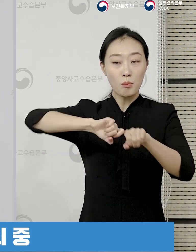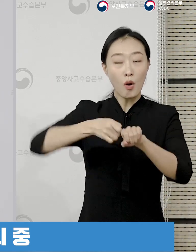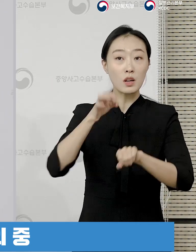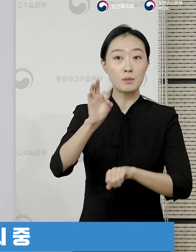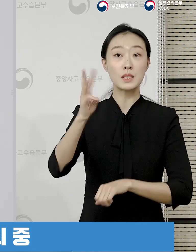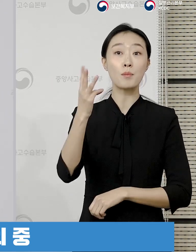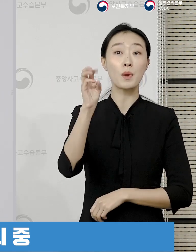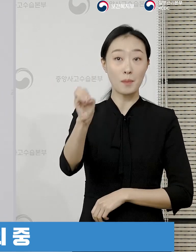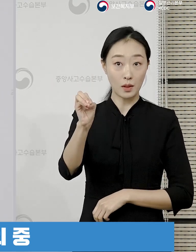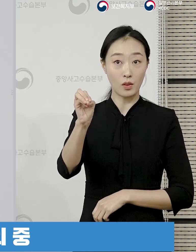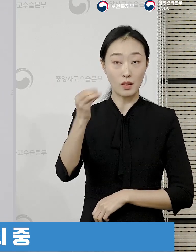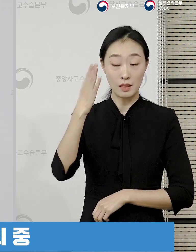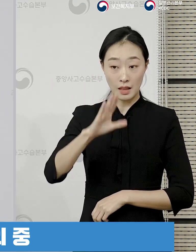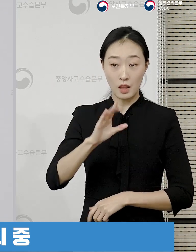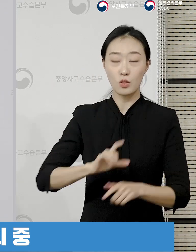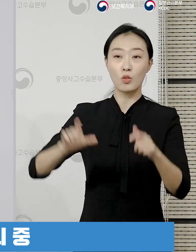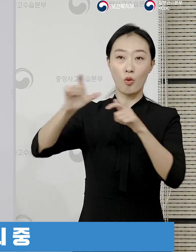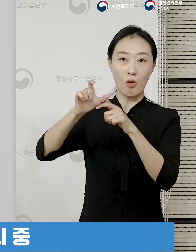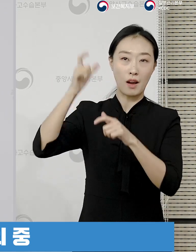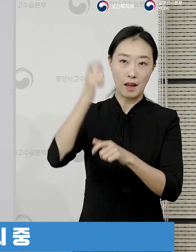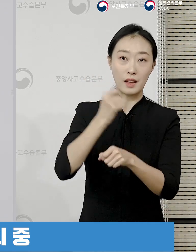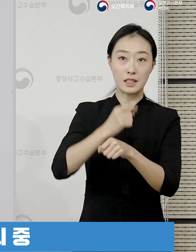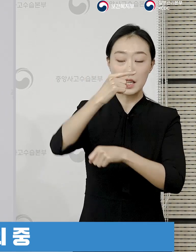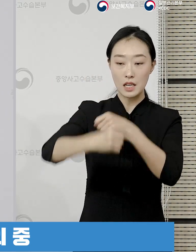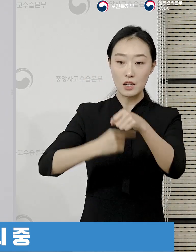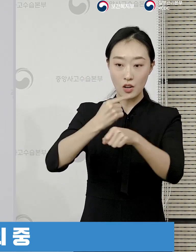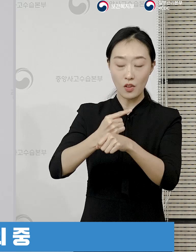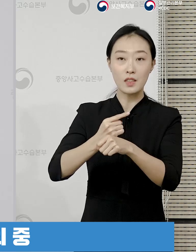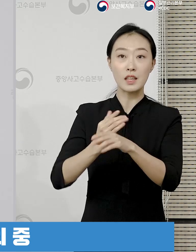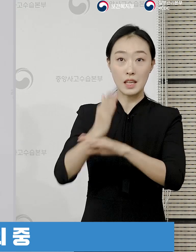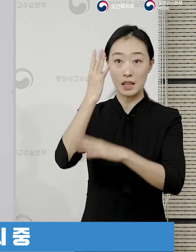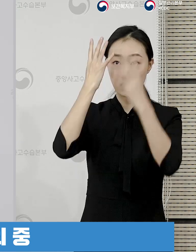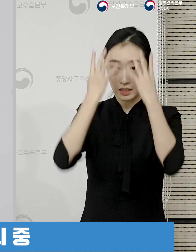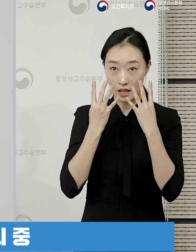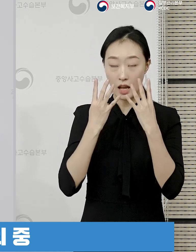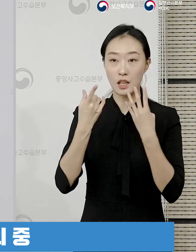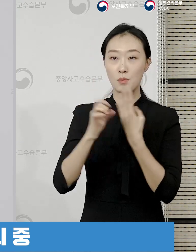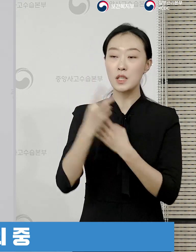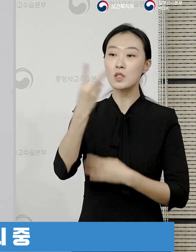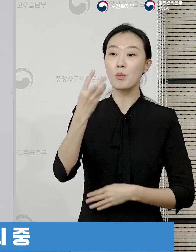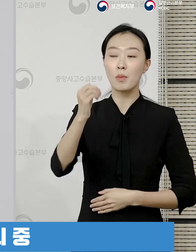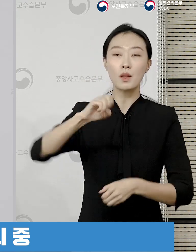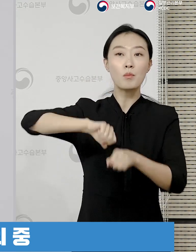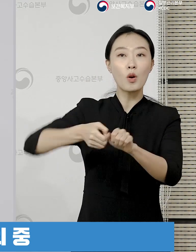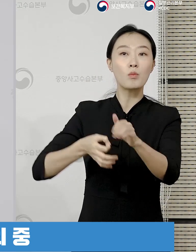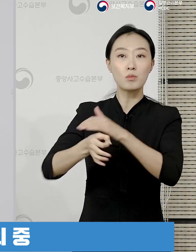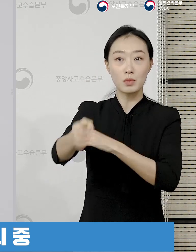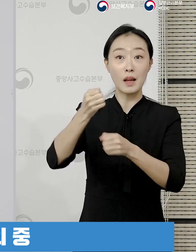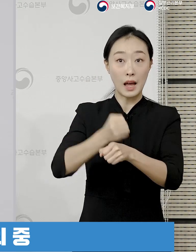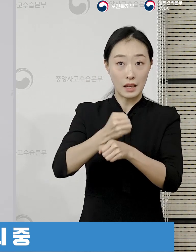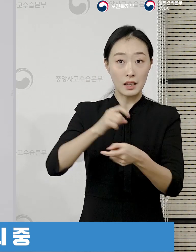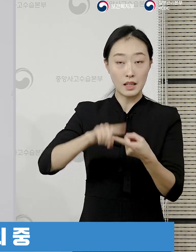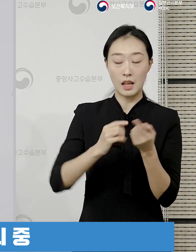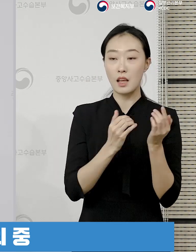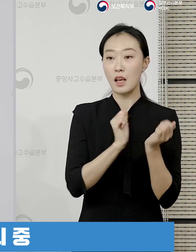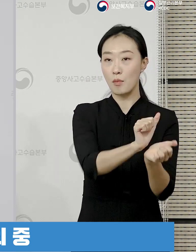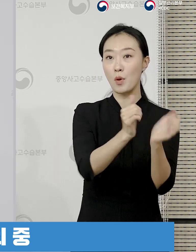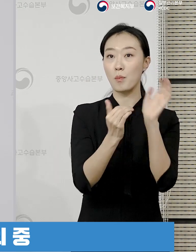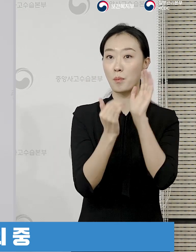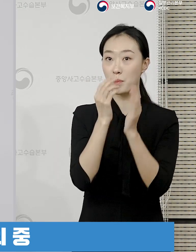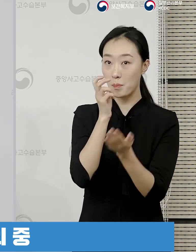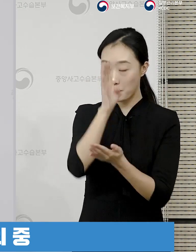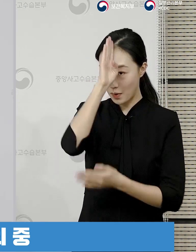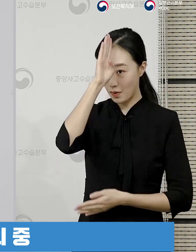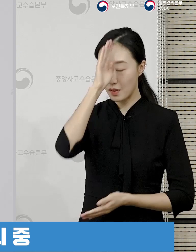이 벌금을 1년 이하의 징역 또는 2천만 원 이하의 벌금에 처하도록 변경하는 감염병 예방법 개정안이